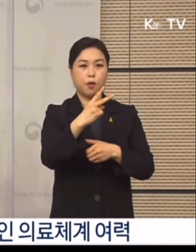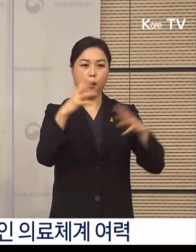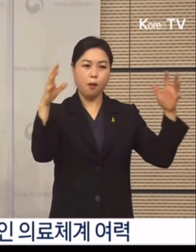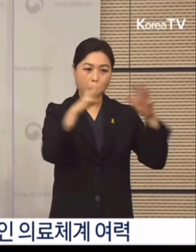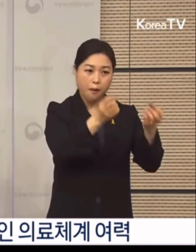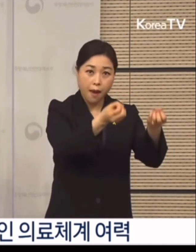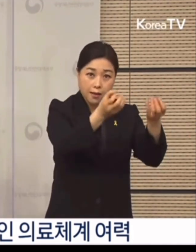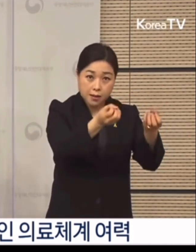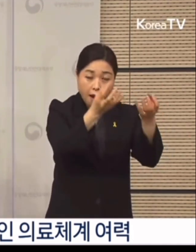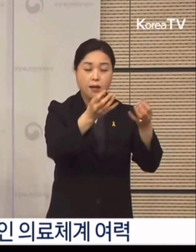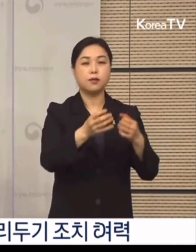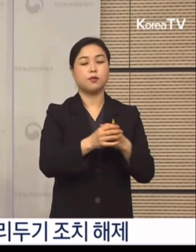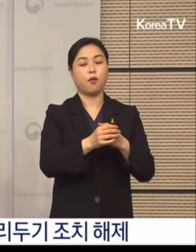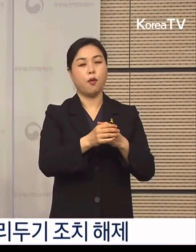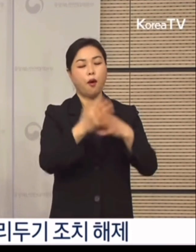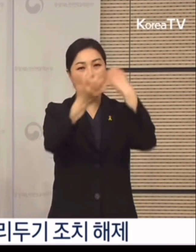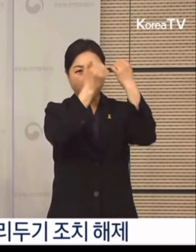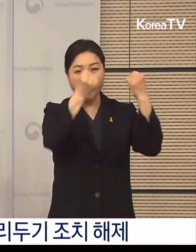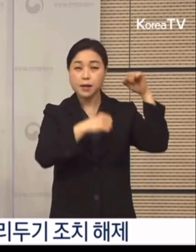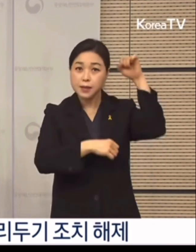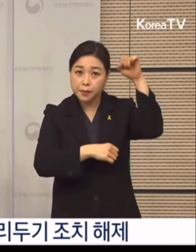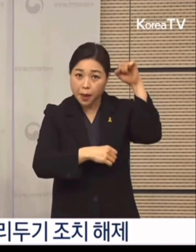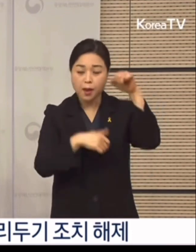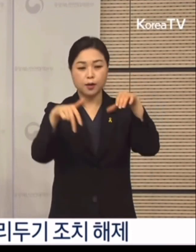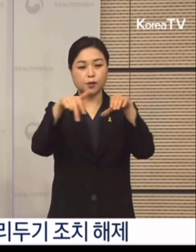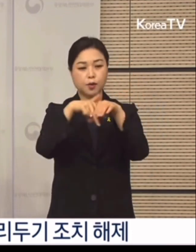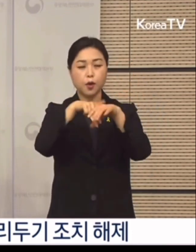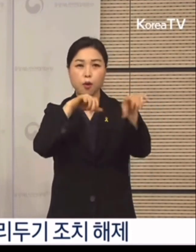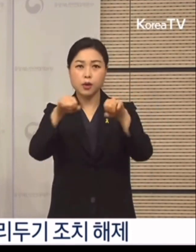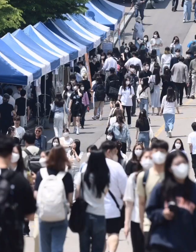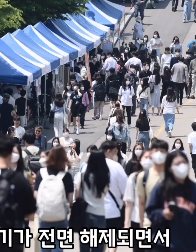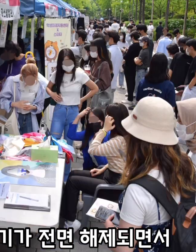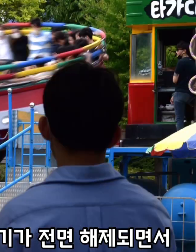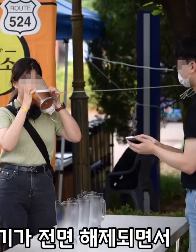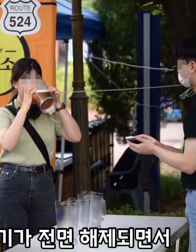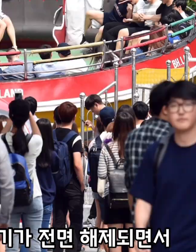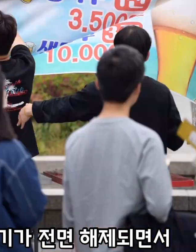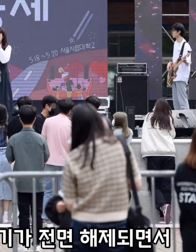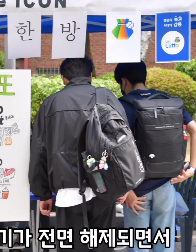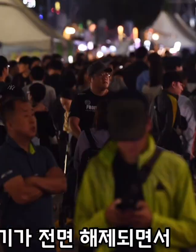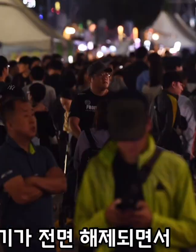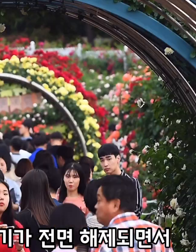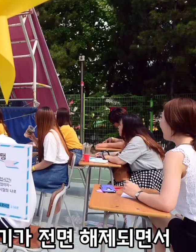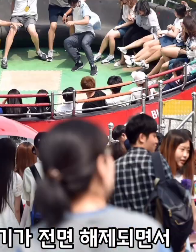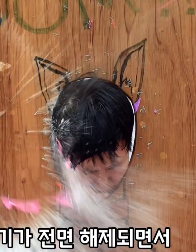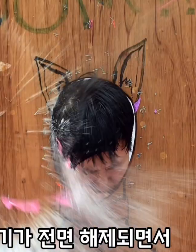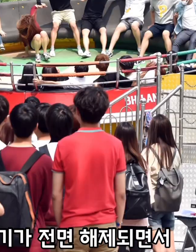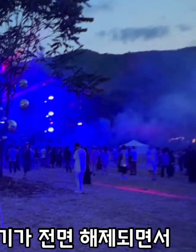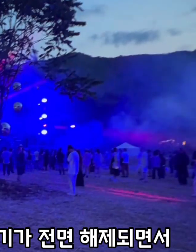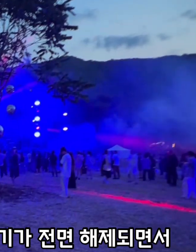기타 종교 활동 등의 거리두기 조치를 모두 해제합니다.